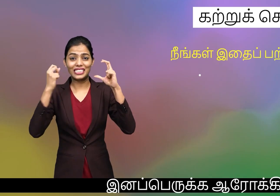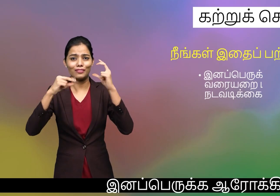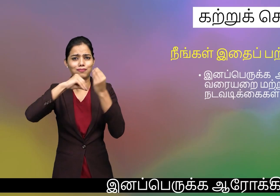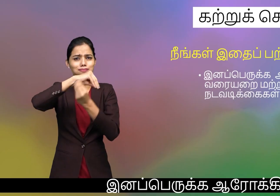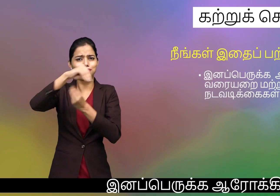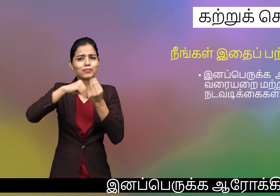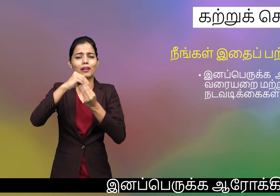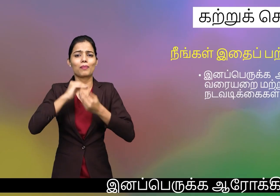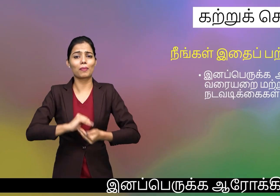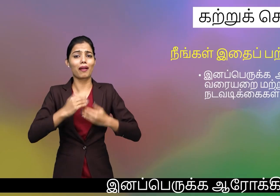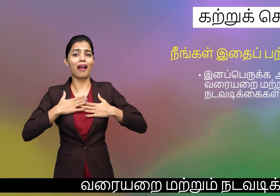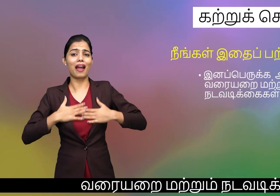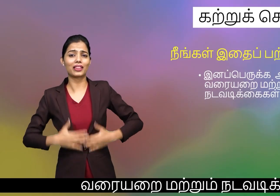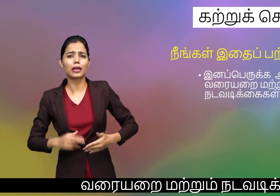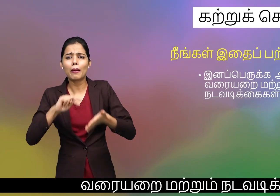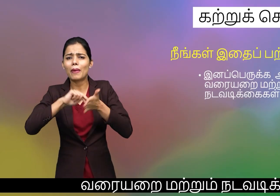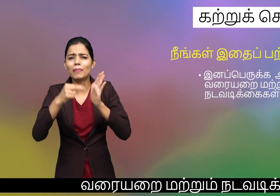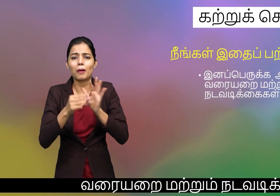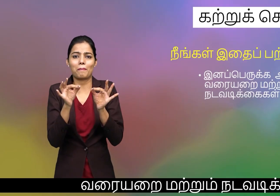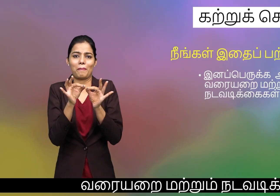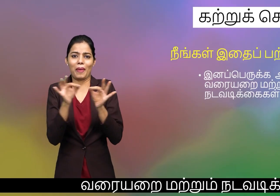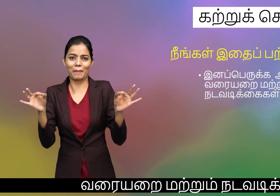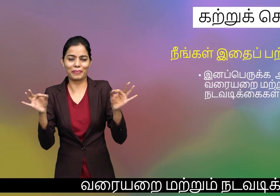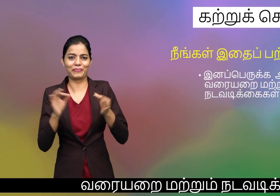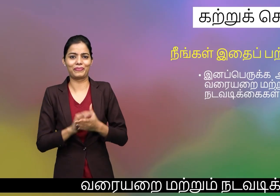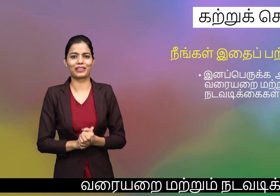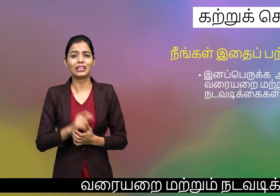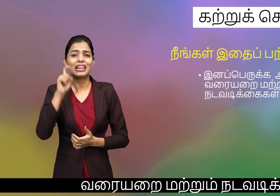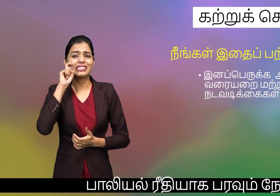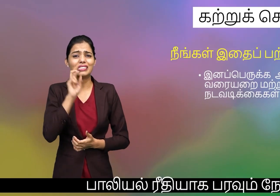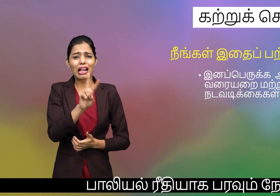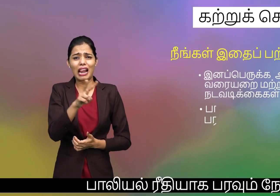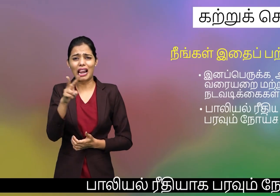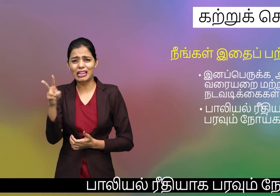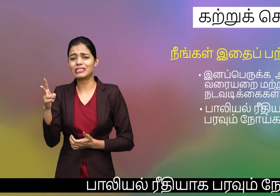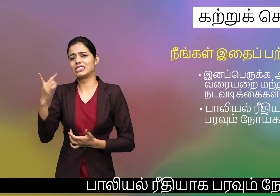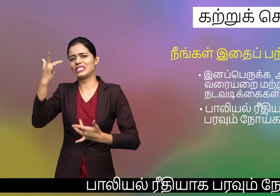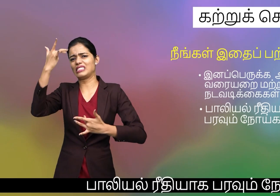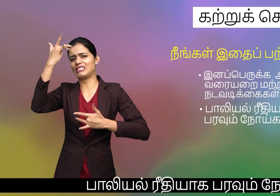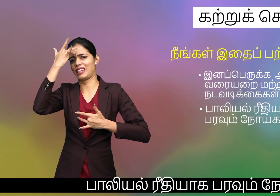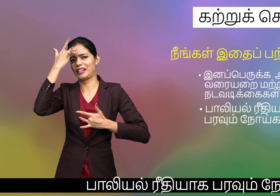இனப்பெருக்க ஆரோக்கியம், வரையறை மற்றும் நடவடிக்கைகள், பாலியல் ரீதியாக பரவும்